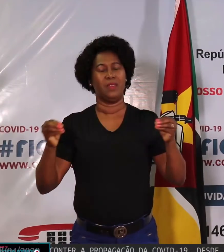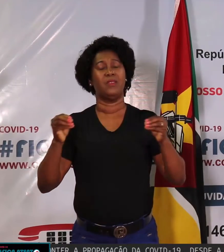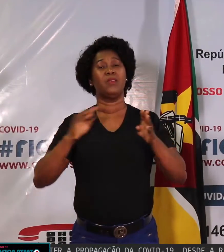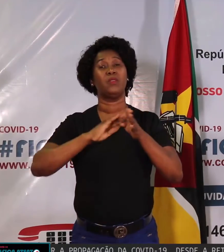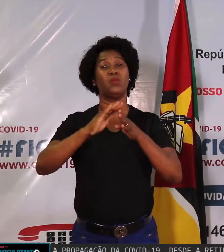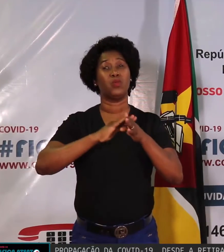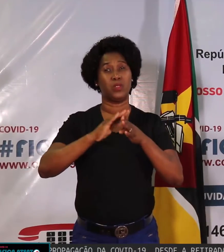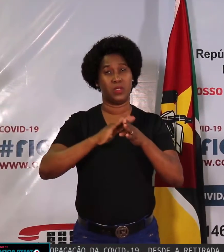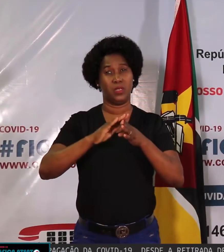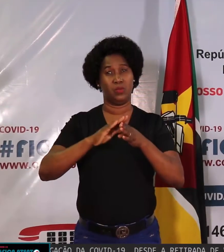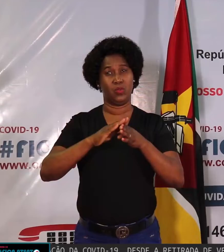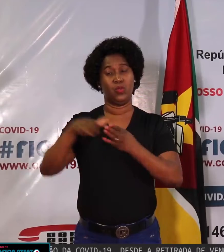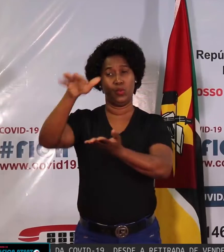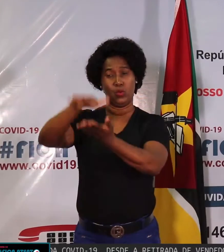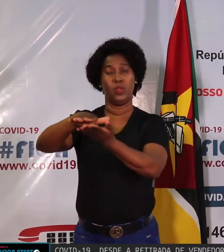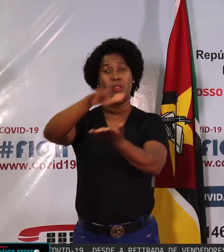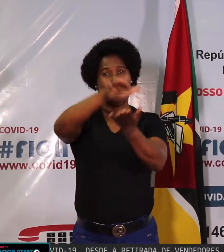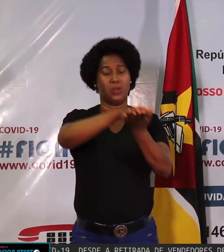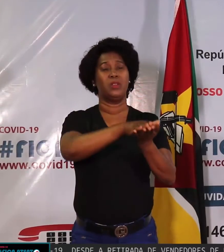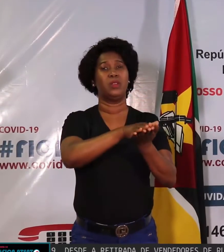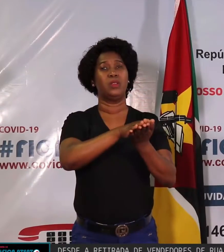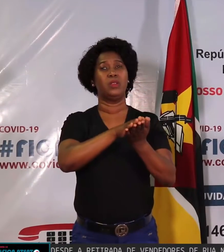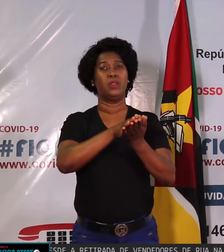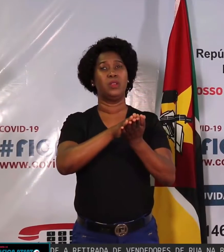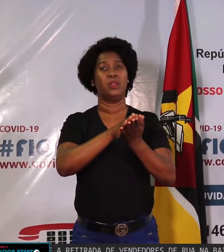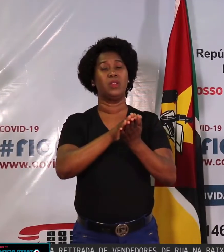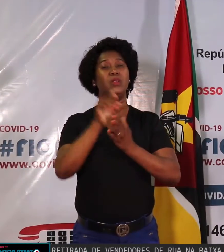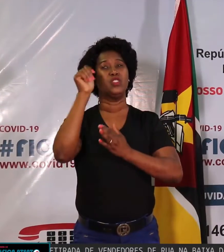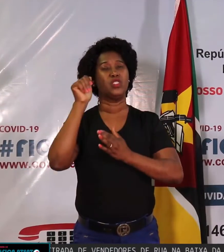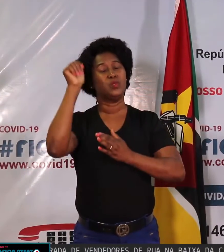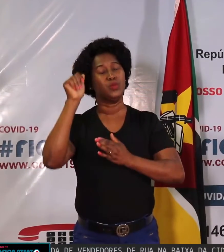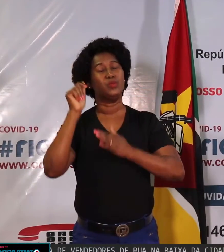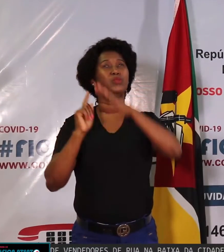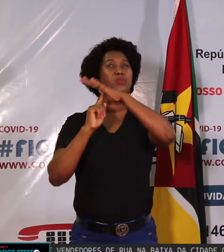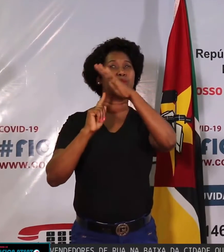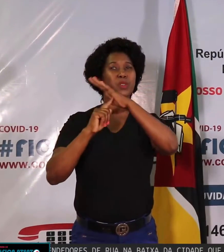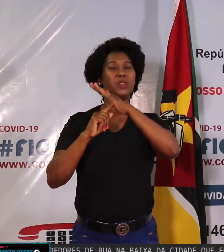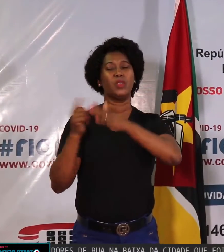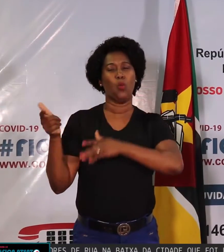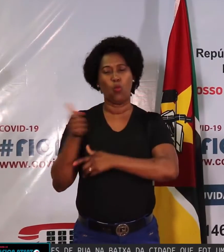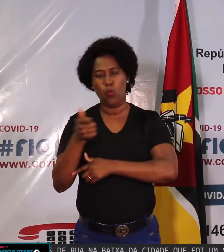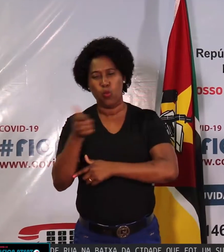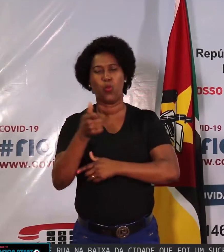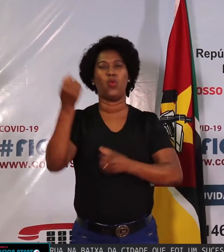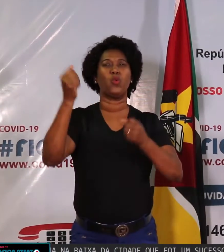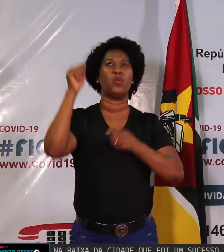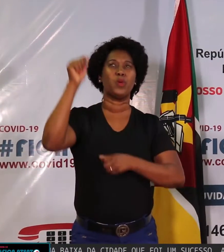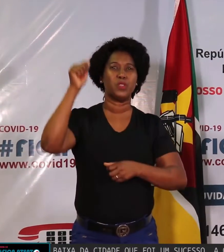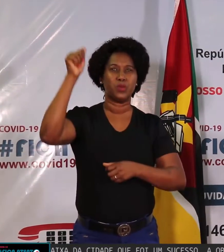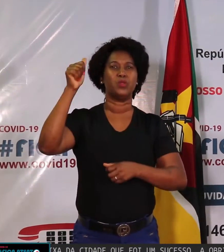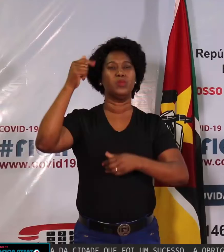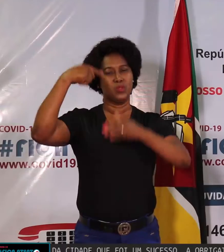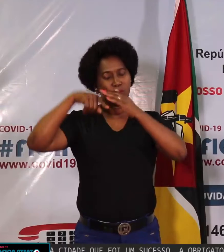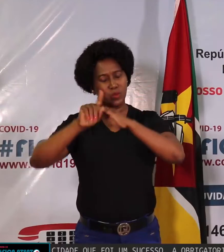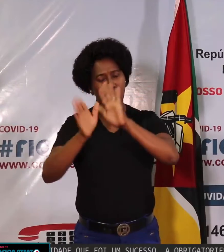nível das terminais e das paragens, e igualmente a desinfecção dos autocarros no início